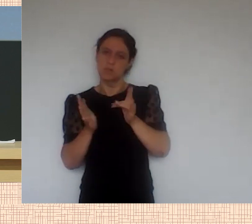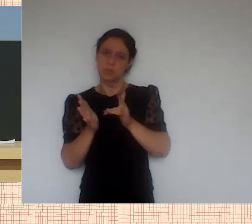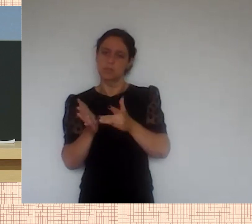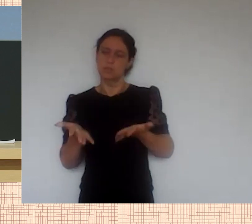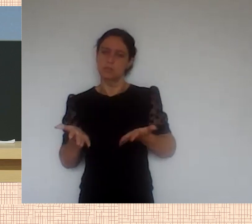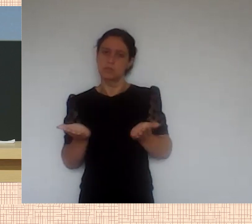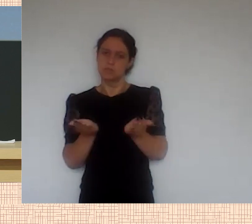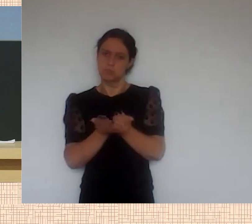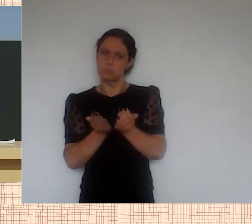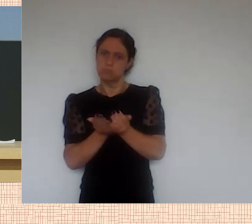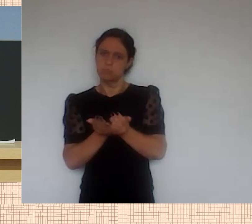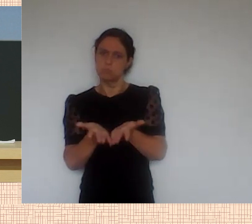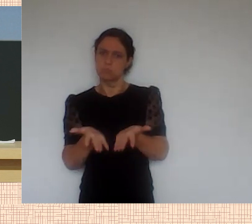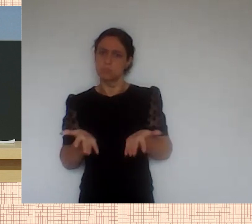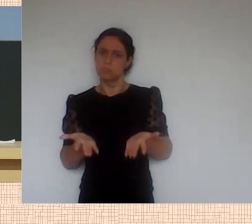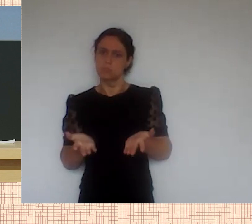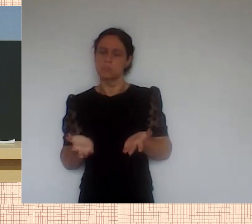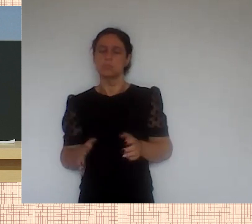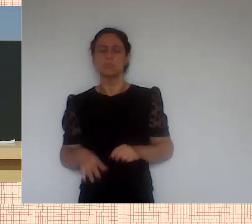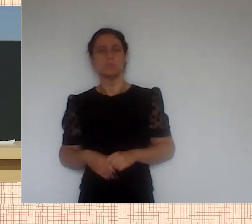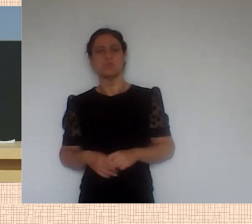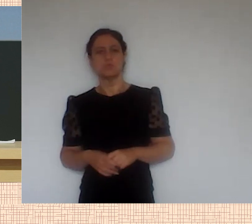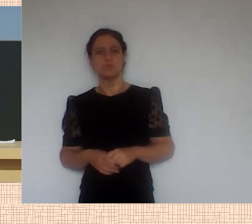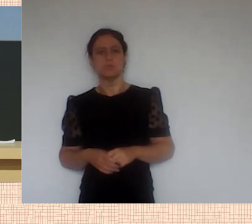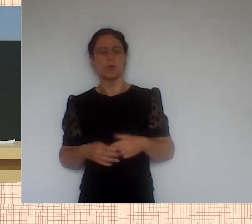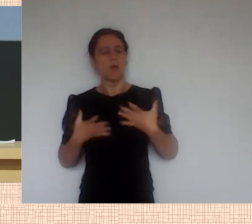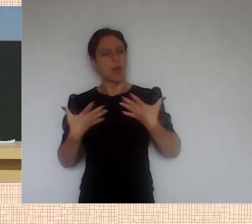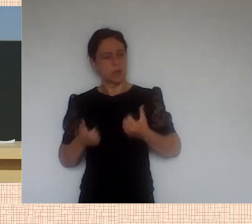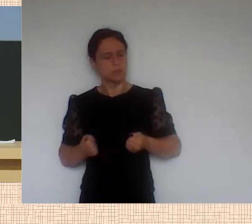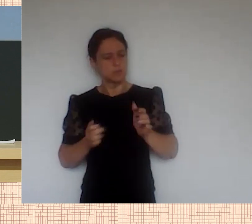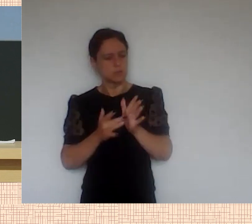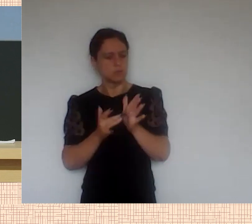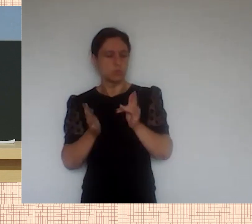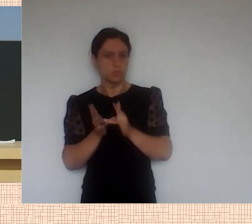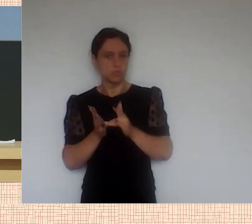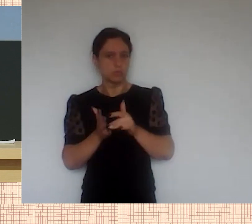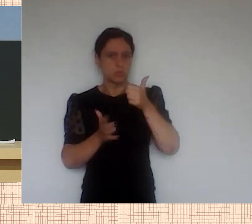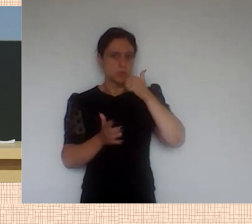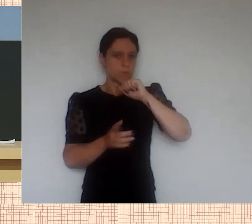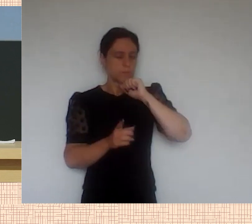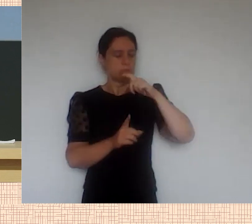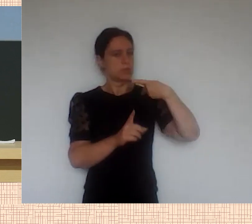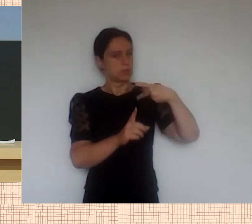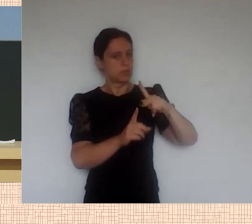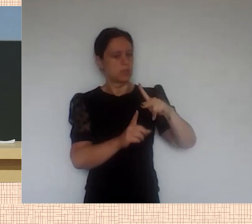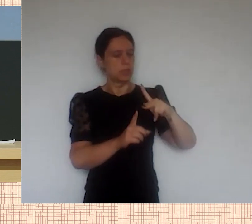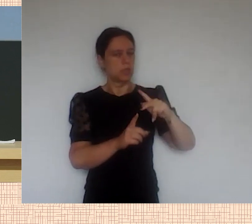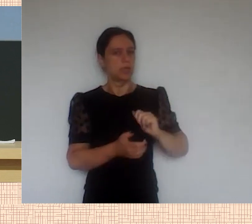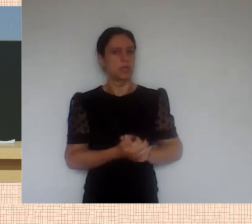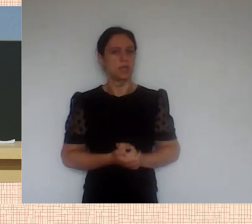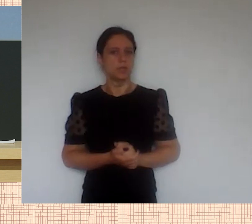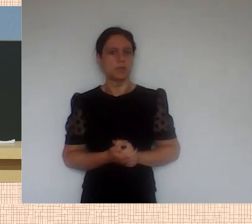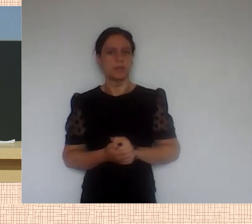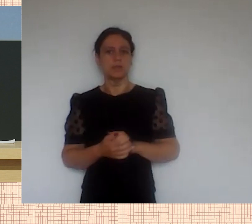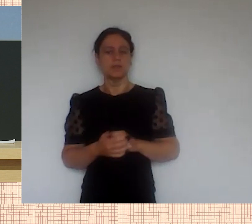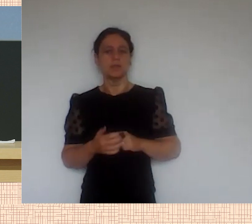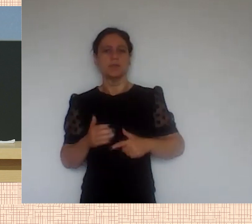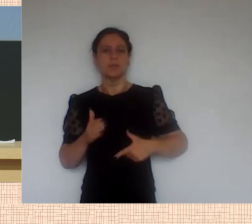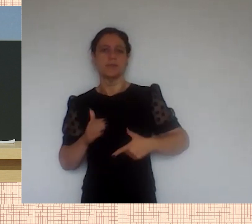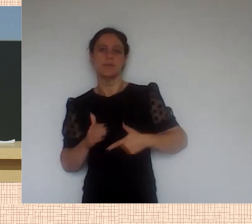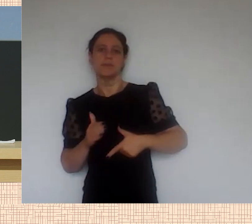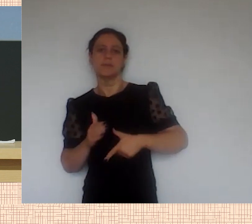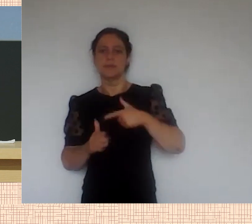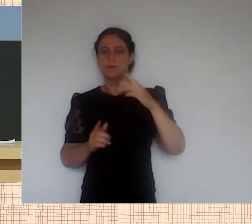tá? E em 2 Timóteo 1, a gente vê um pouco a biografia de